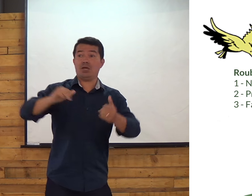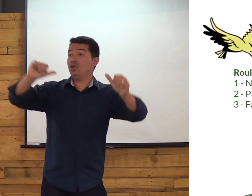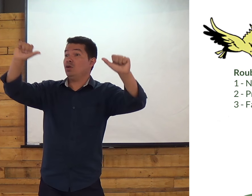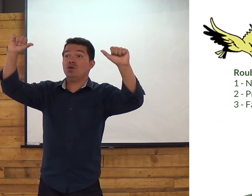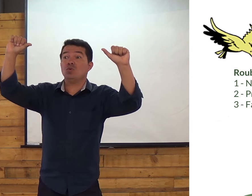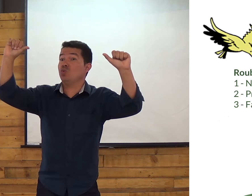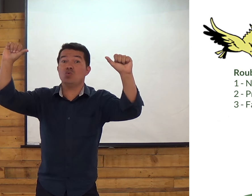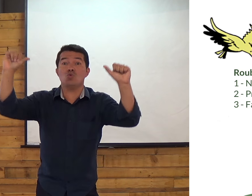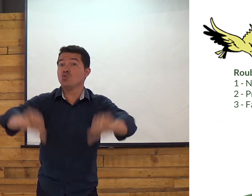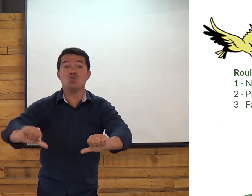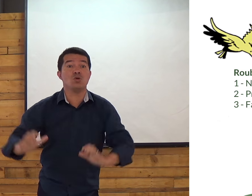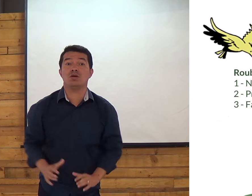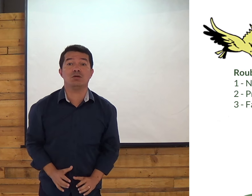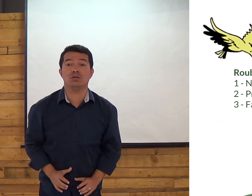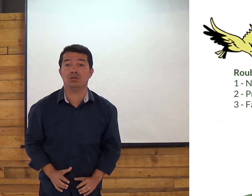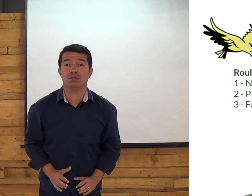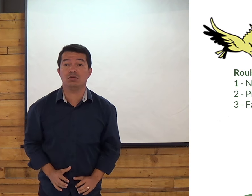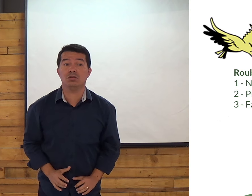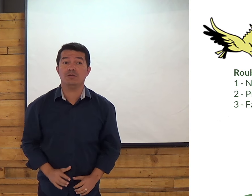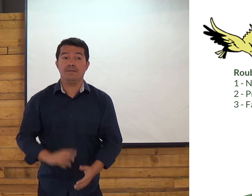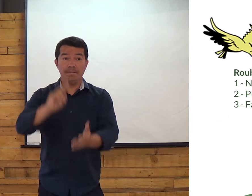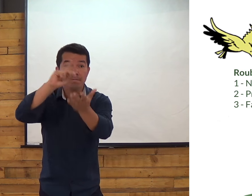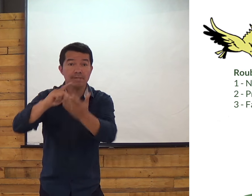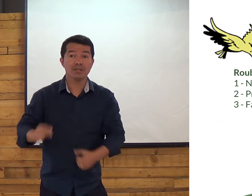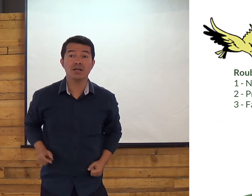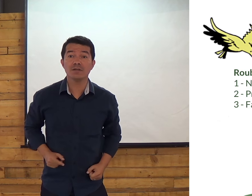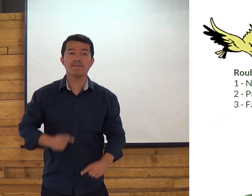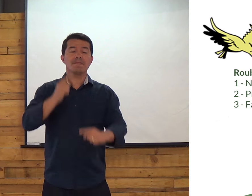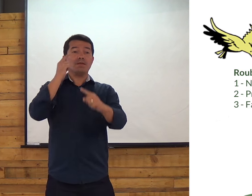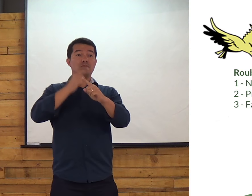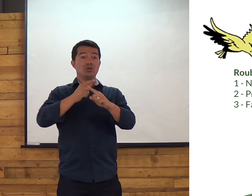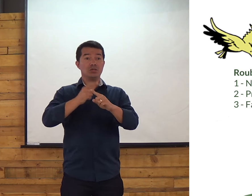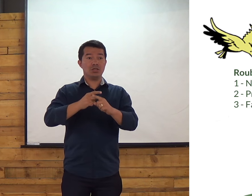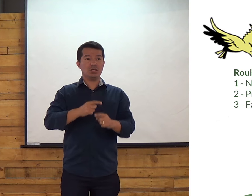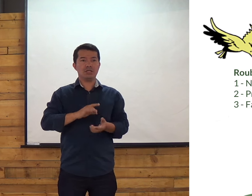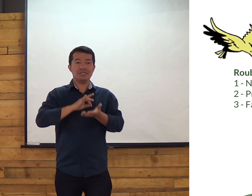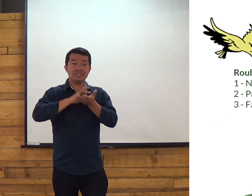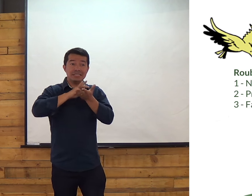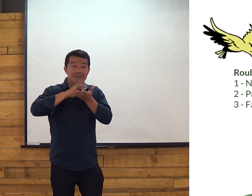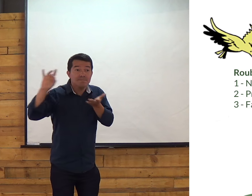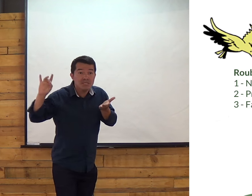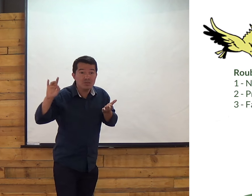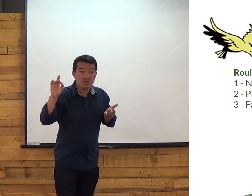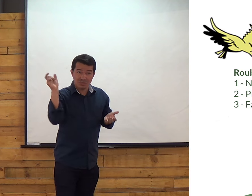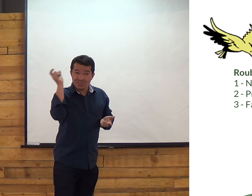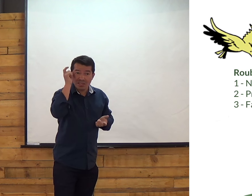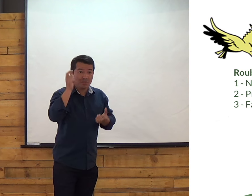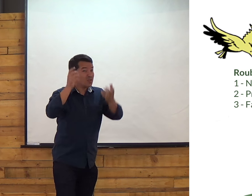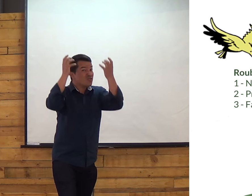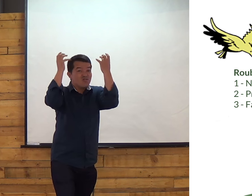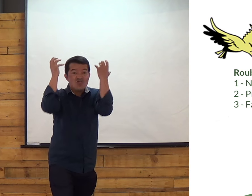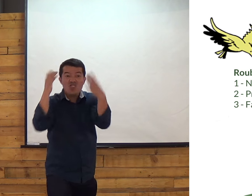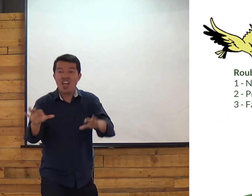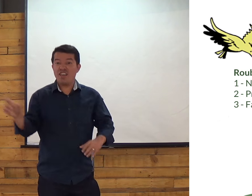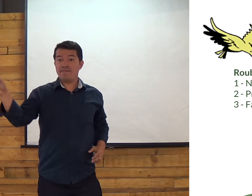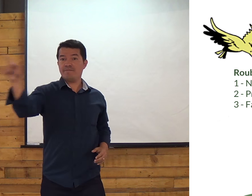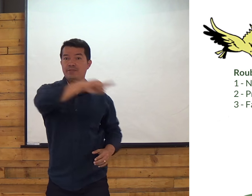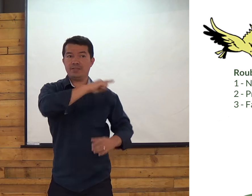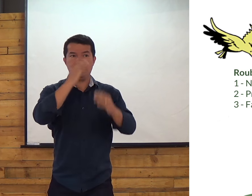já fica cheio de ansiedade. Não é verdade? Porque o inimigo das suas